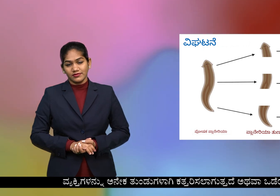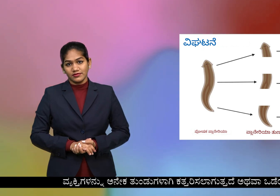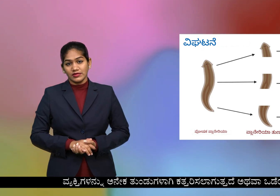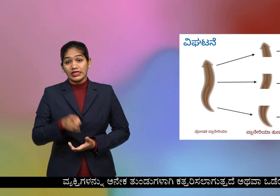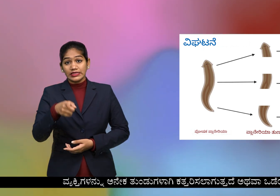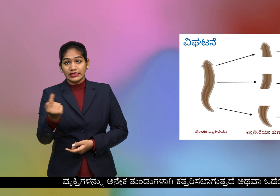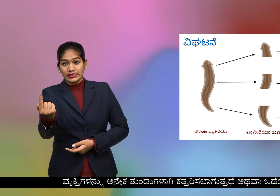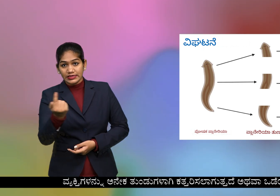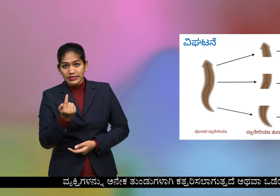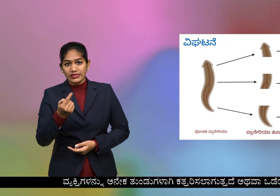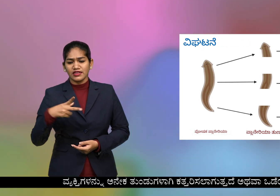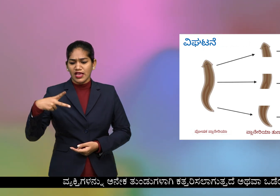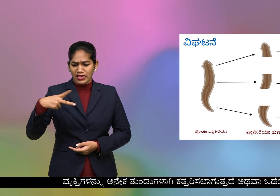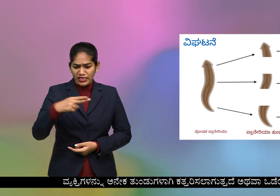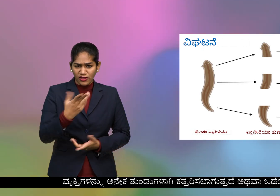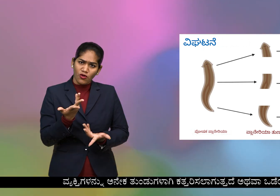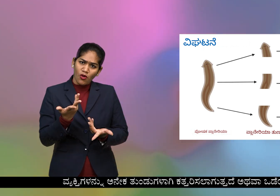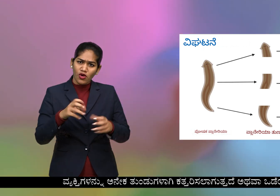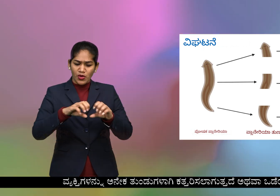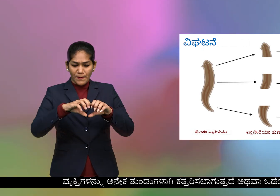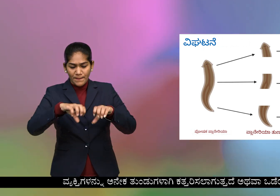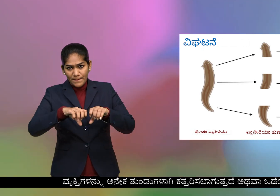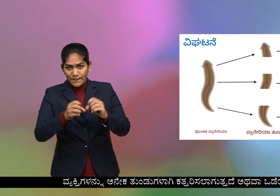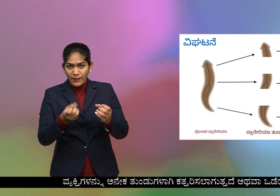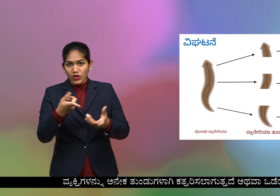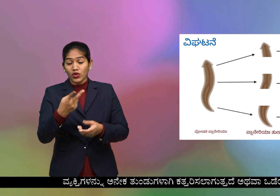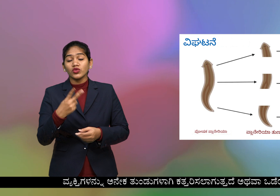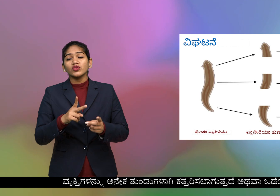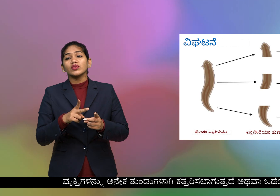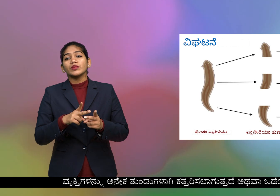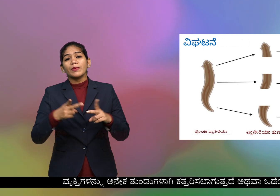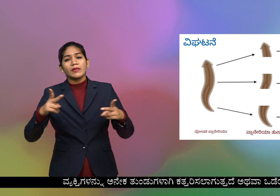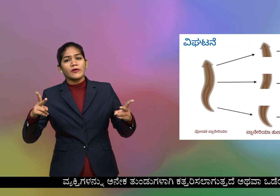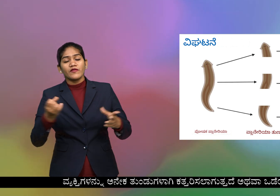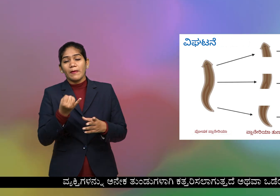ವ್ಯಕ್ತಿಗಳನ್ನ ಅನೇಕ ತುಂಡುಗಳಾಗಿ ಕತ್ತರಿಸಲಾಗುತ್ತೆ ಅಥವಾ ಒಡೆಯಲಾಗುತ್ತೆ